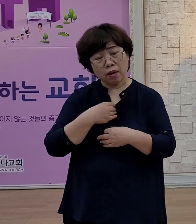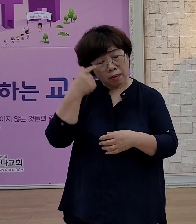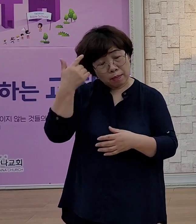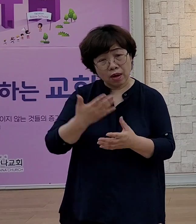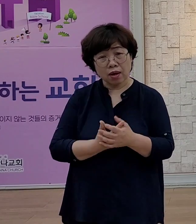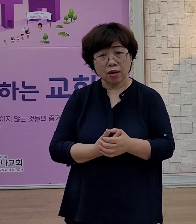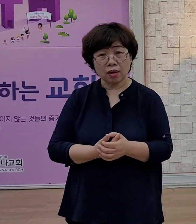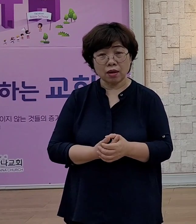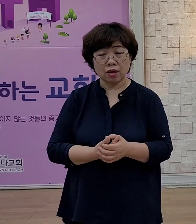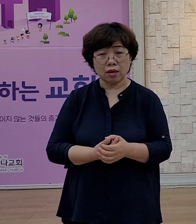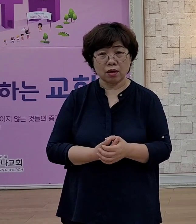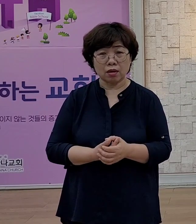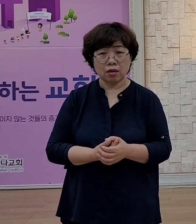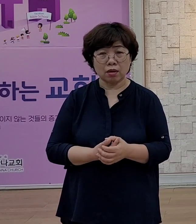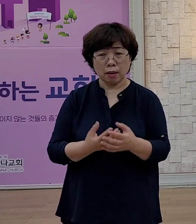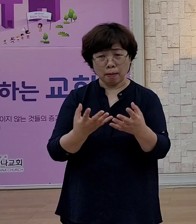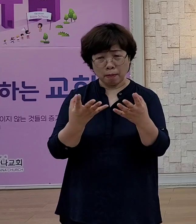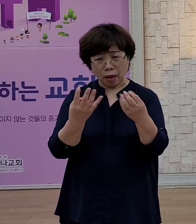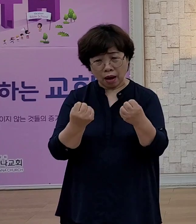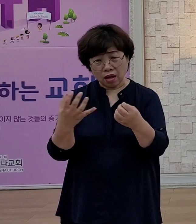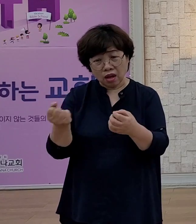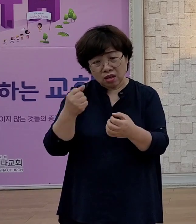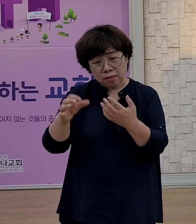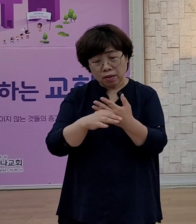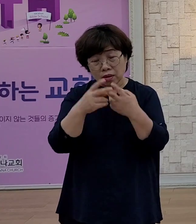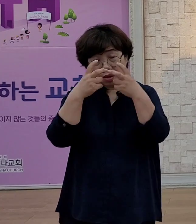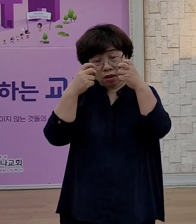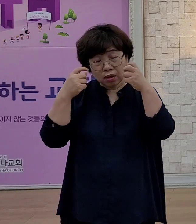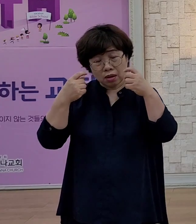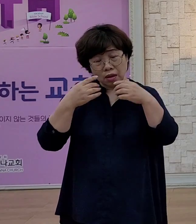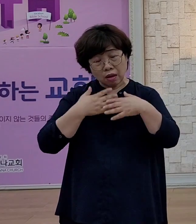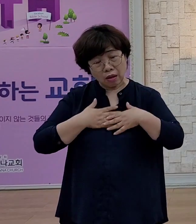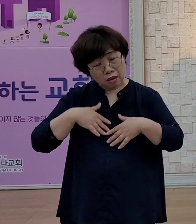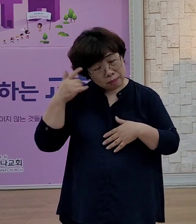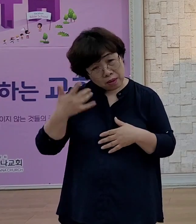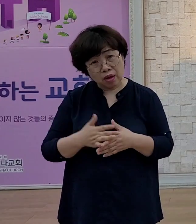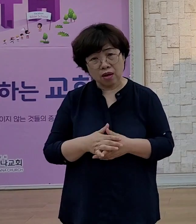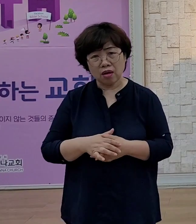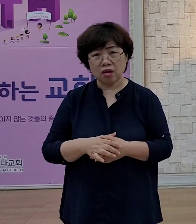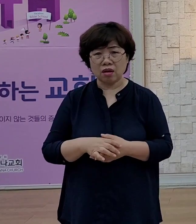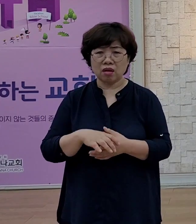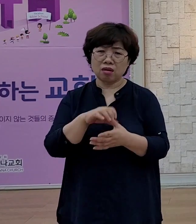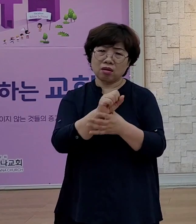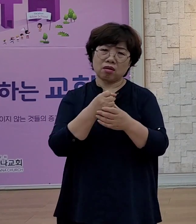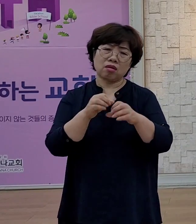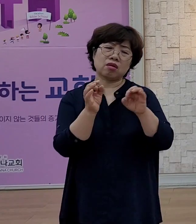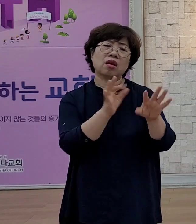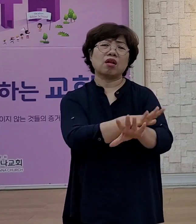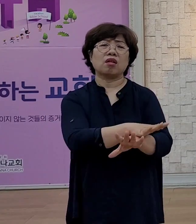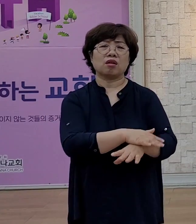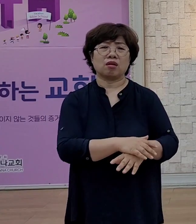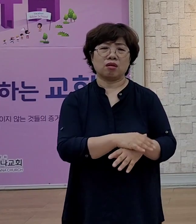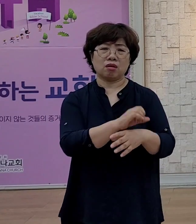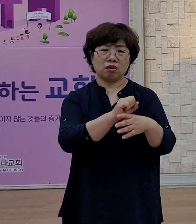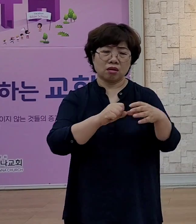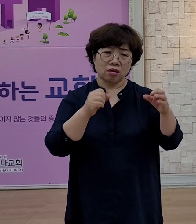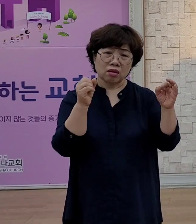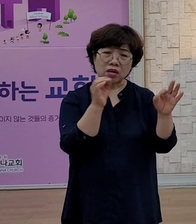뭐가 좀 많으면 잠이 잡습니까? 그거 다 썩어 없어질 거예요.